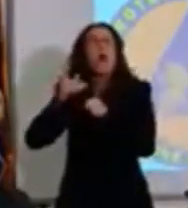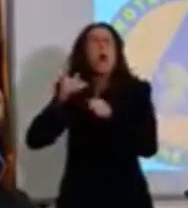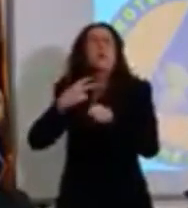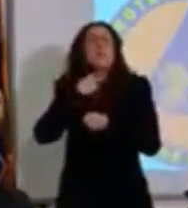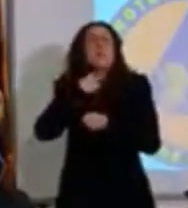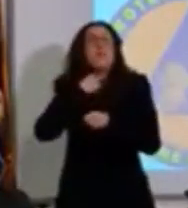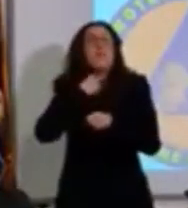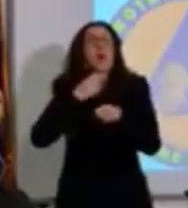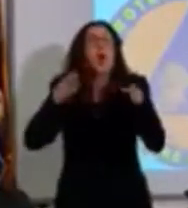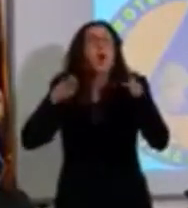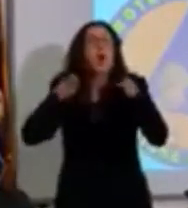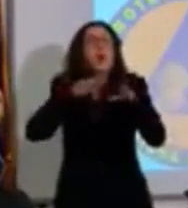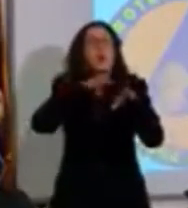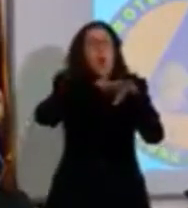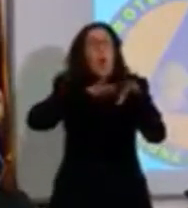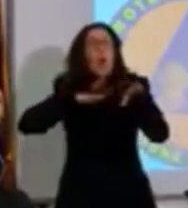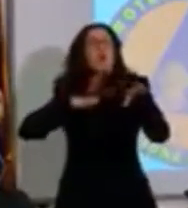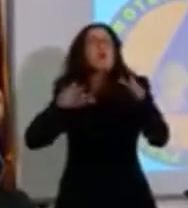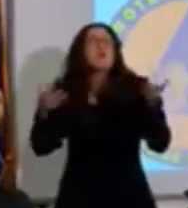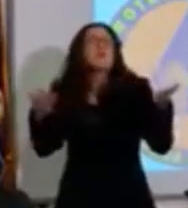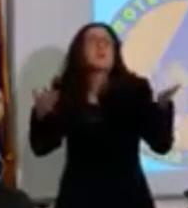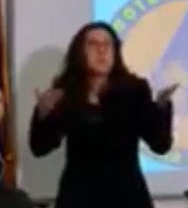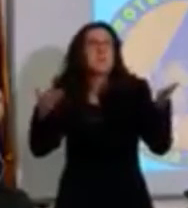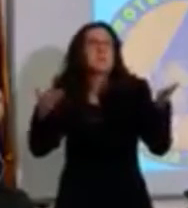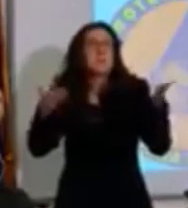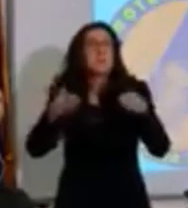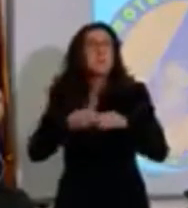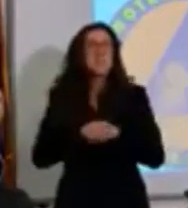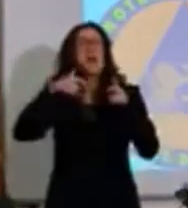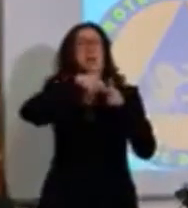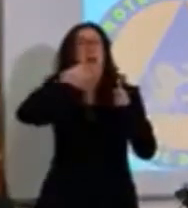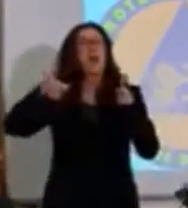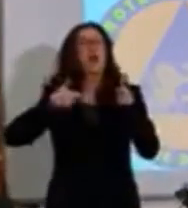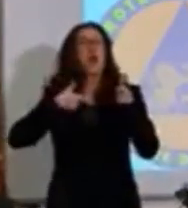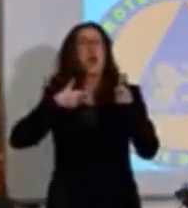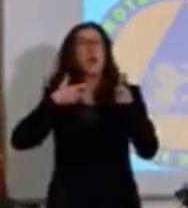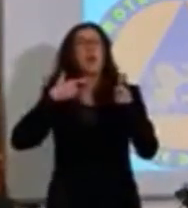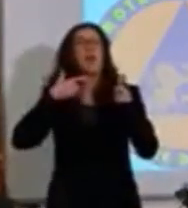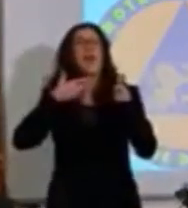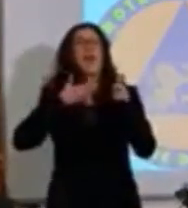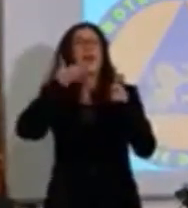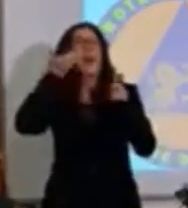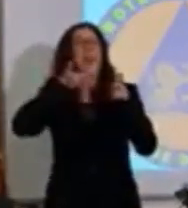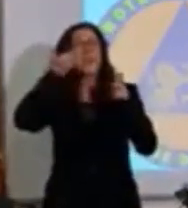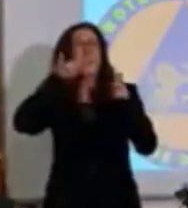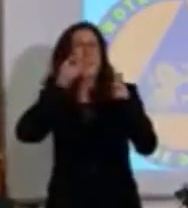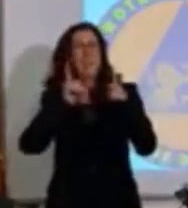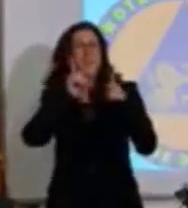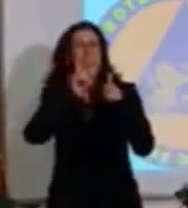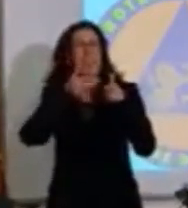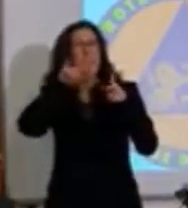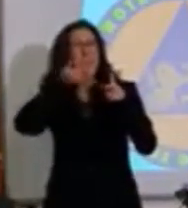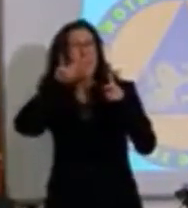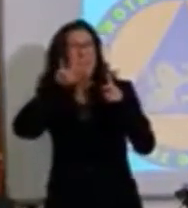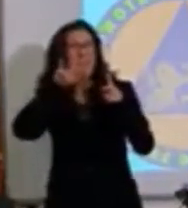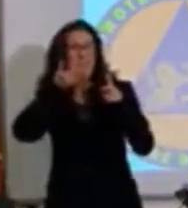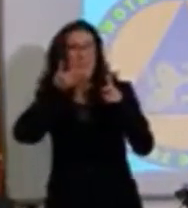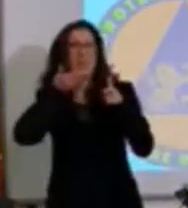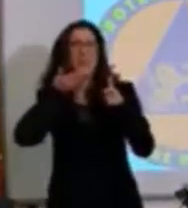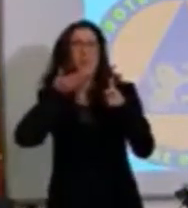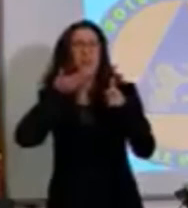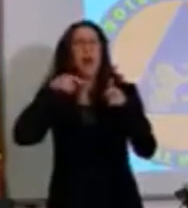non esistono gli altri esiste la comunità è solo l'impressione che il problema da comune si è diventato